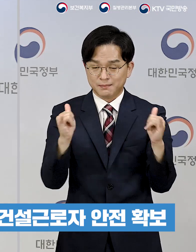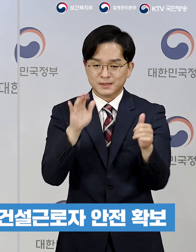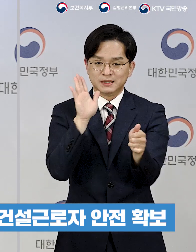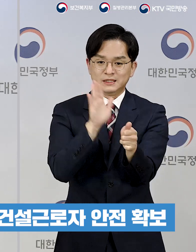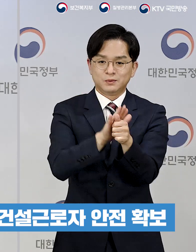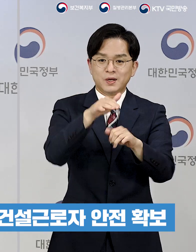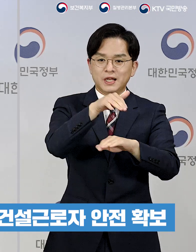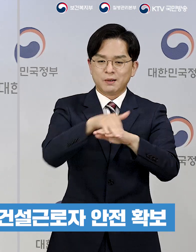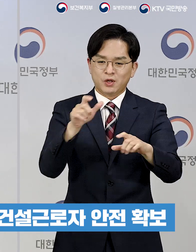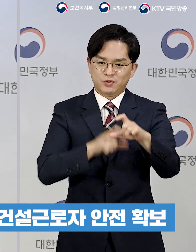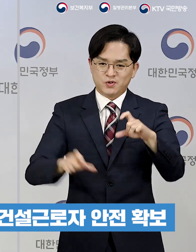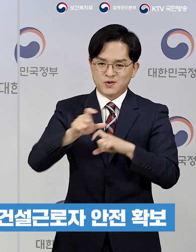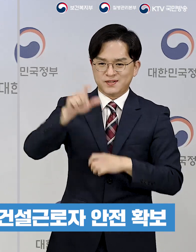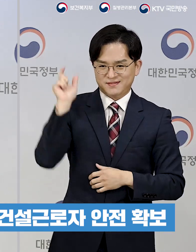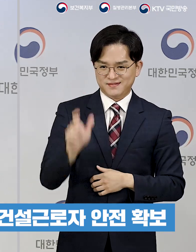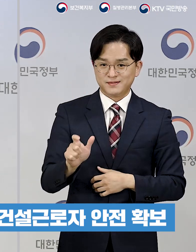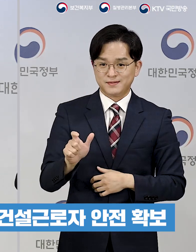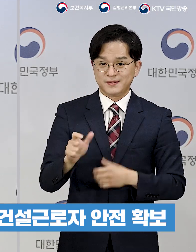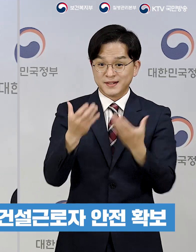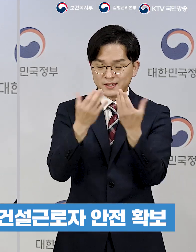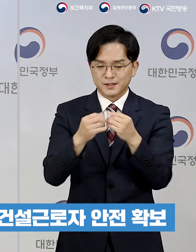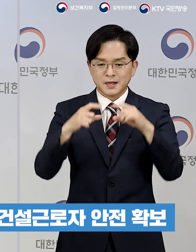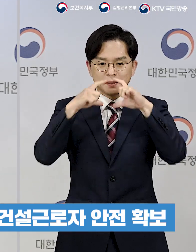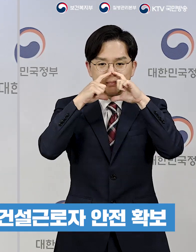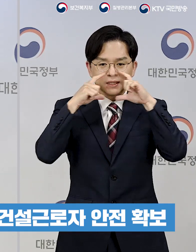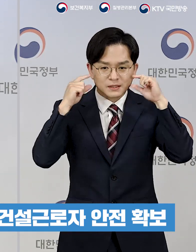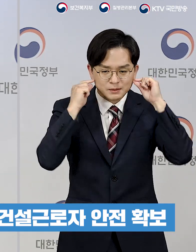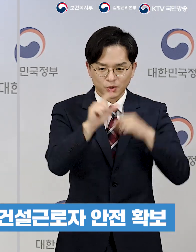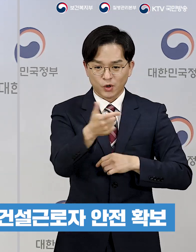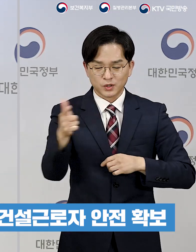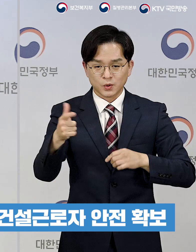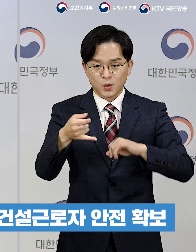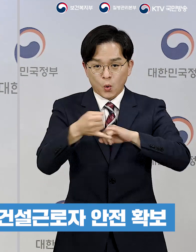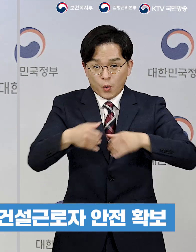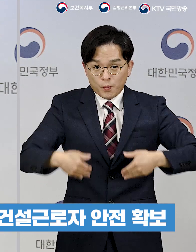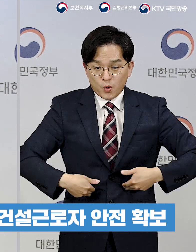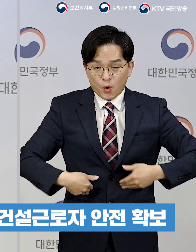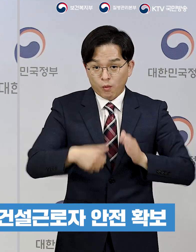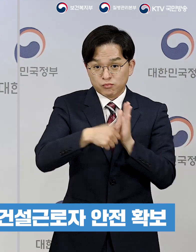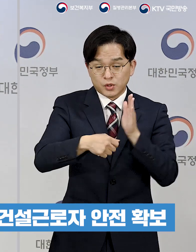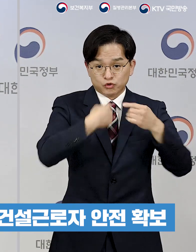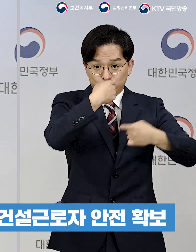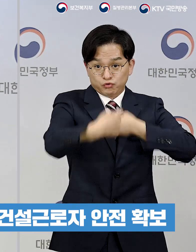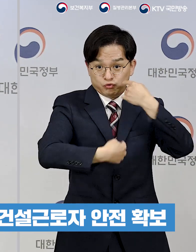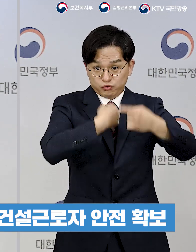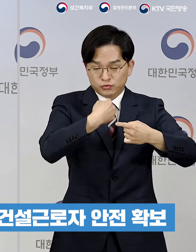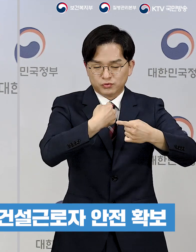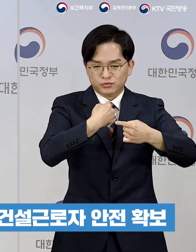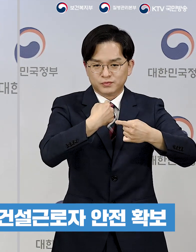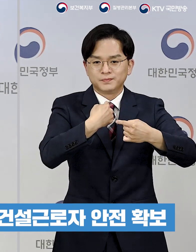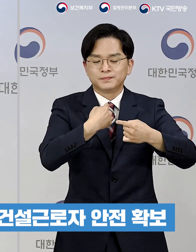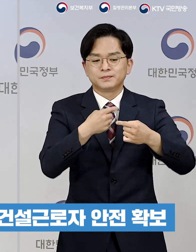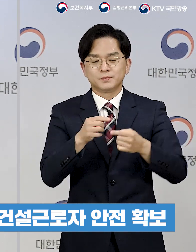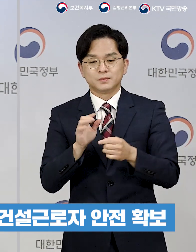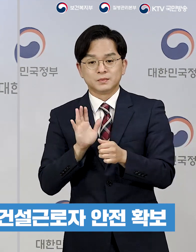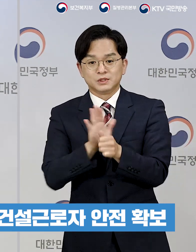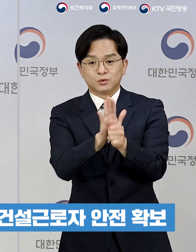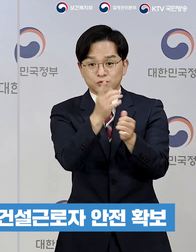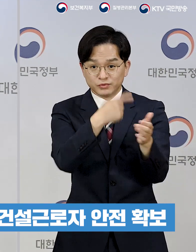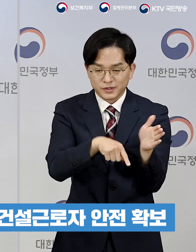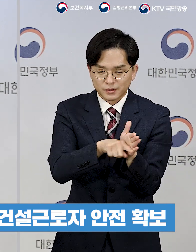현장의 방역 지원을 강화하고자 합니다. 마스크 등 우리 기업의 방역물품 수요를